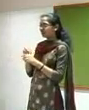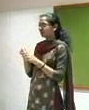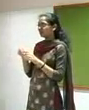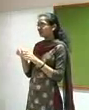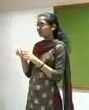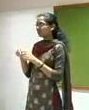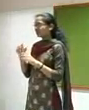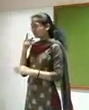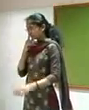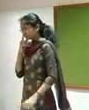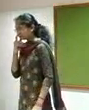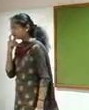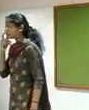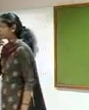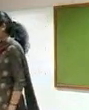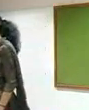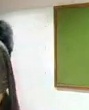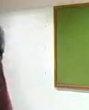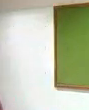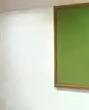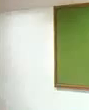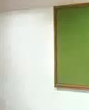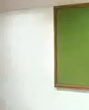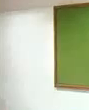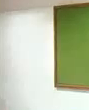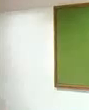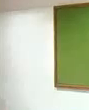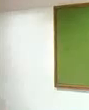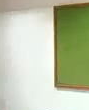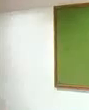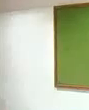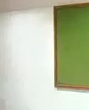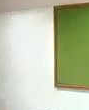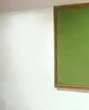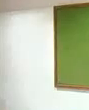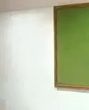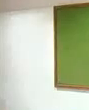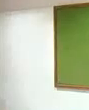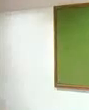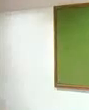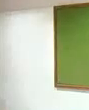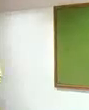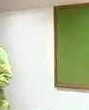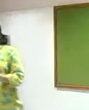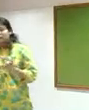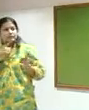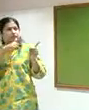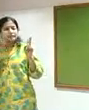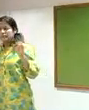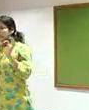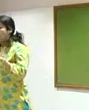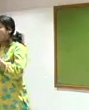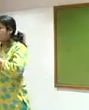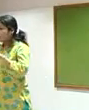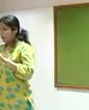हुई, समानता नहीं हुई. समानता तो तब है अगर हम सब पढ़ने आ रहे हैं और हम सब लोग क्लासरूम में पहुंचे. मैं